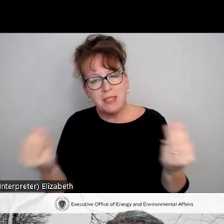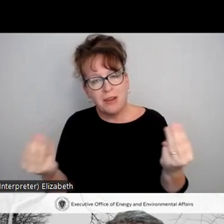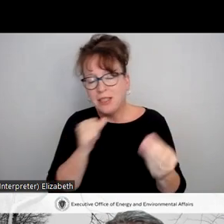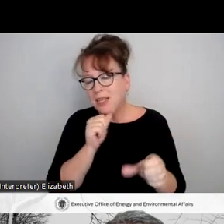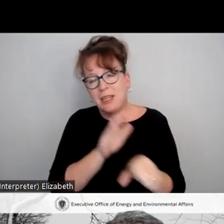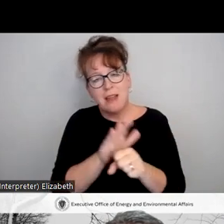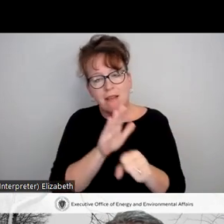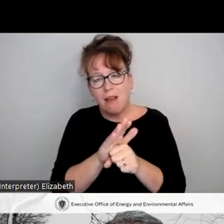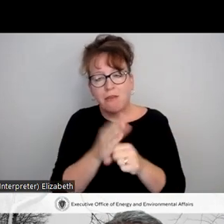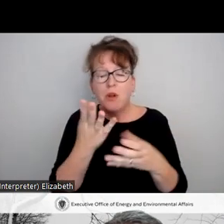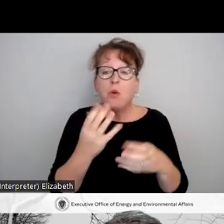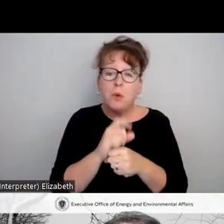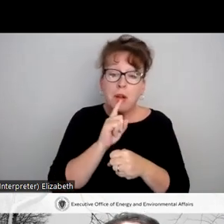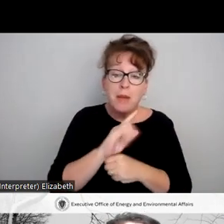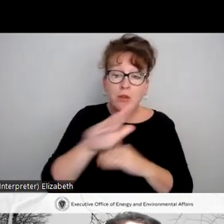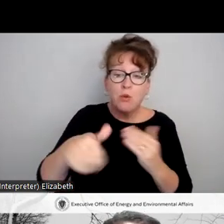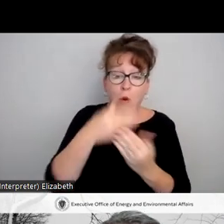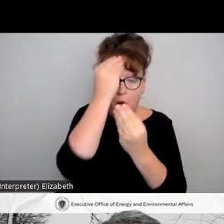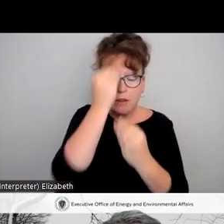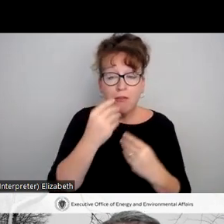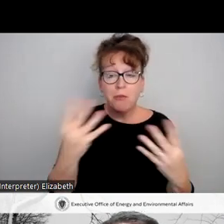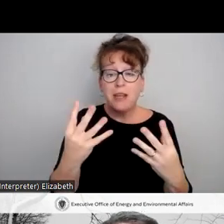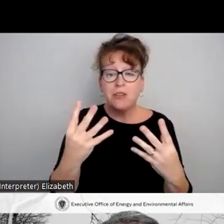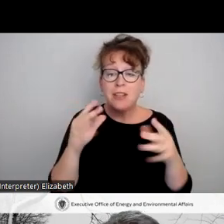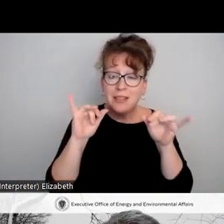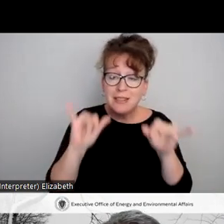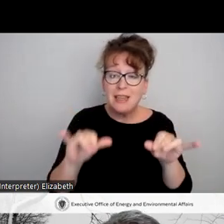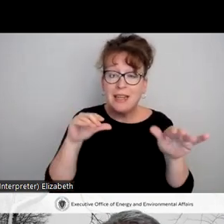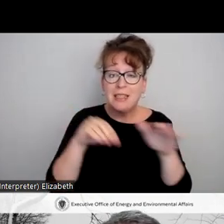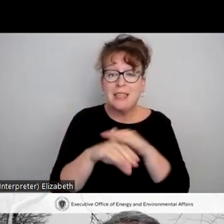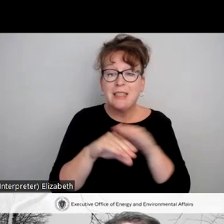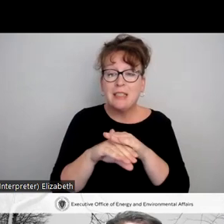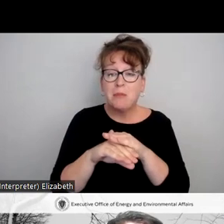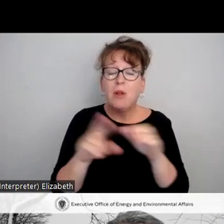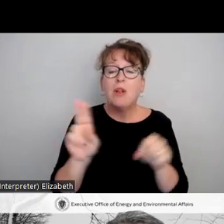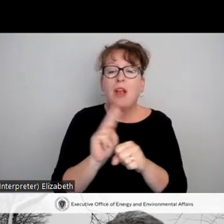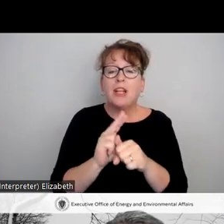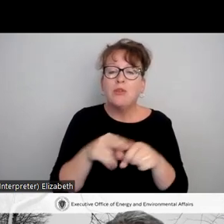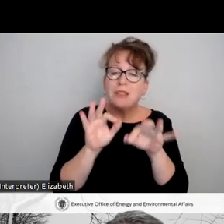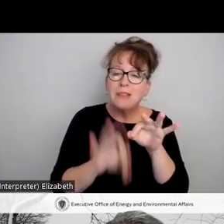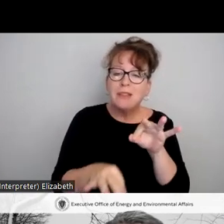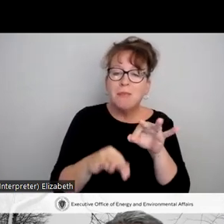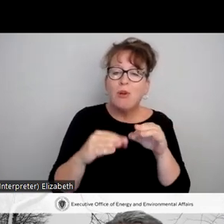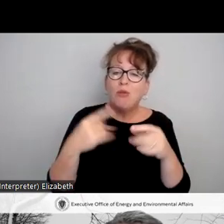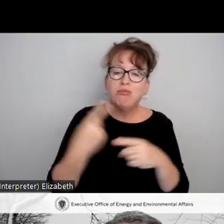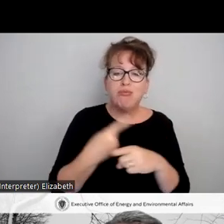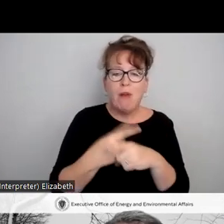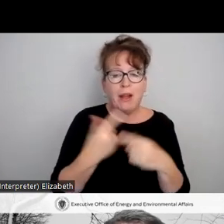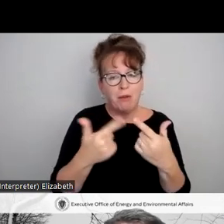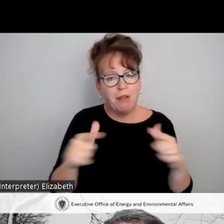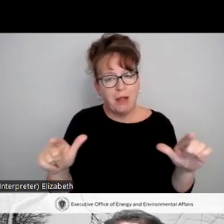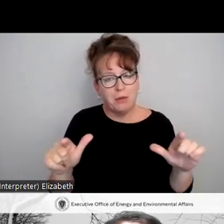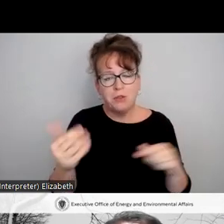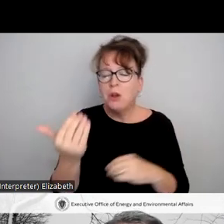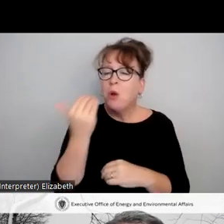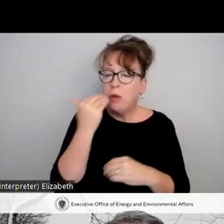material y la interpretación en vivo no es suficiente queremos y lo sabemos Eh queremos que